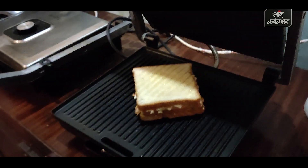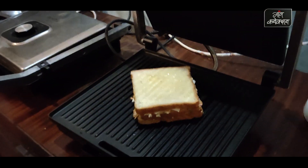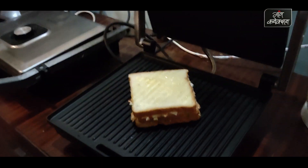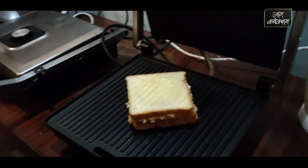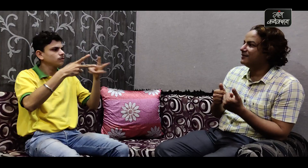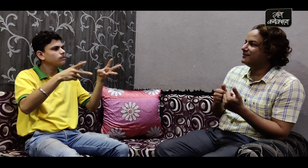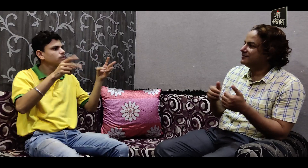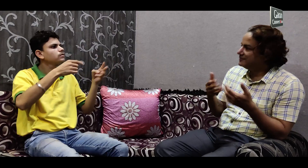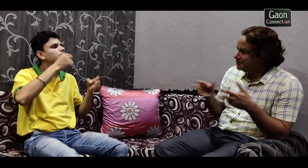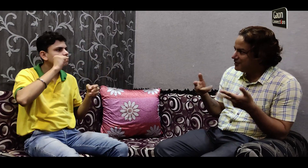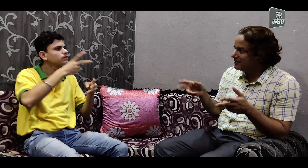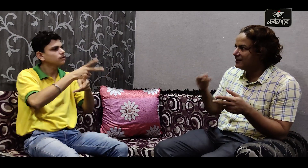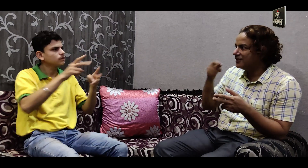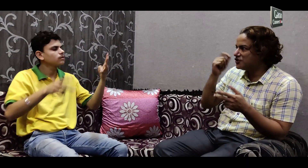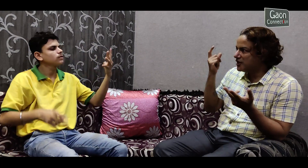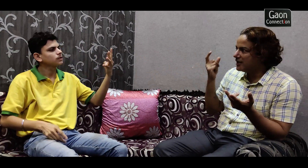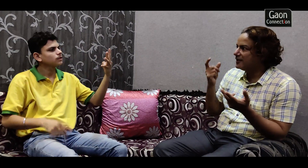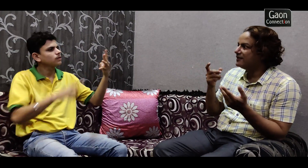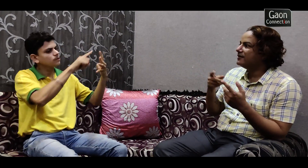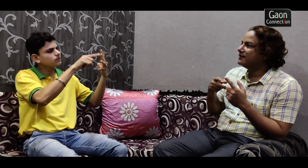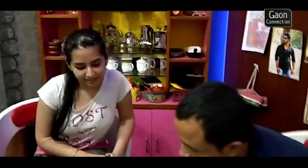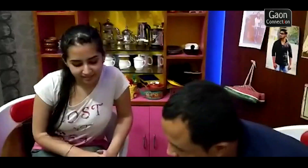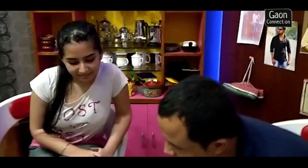खंड भी सीखा, नूडल सीखा, चाय।